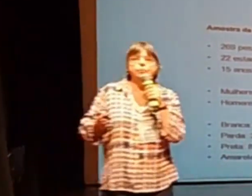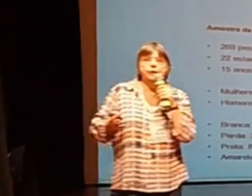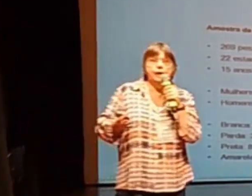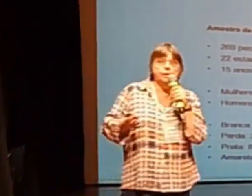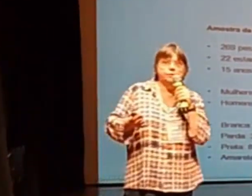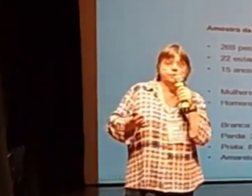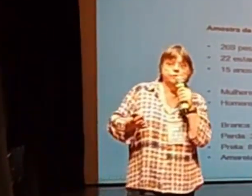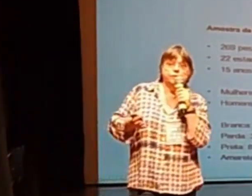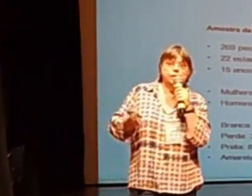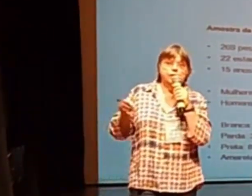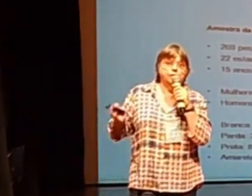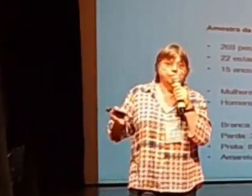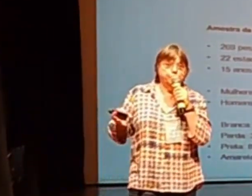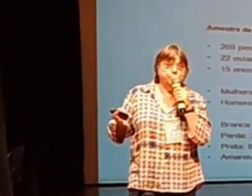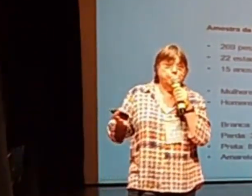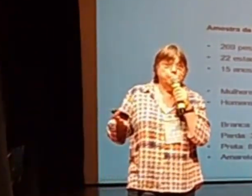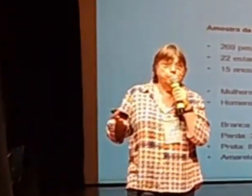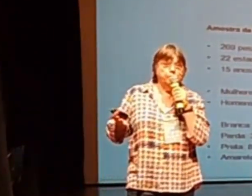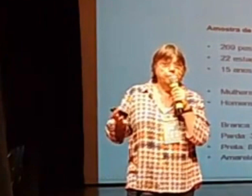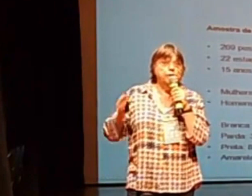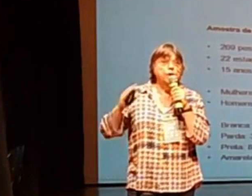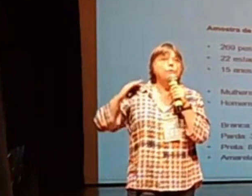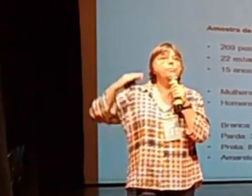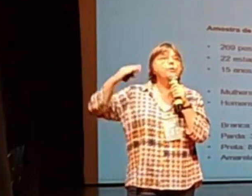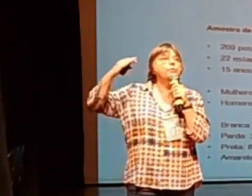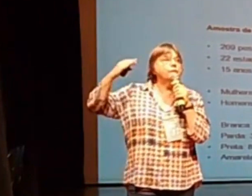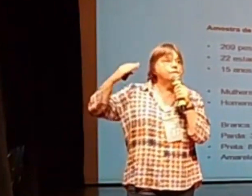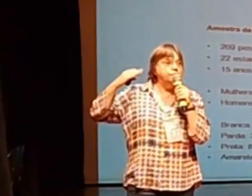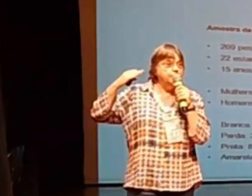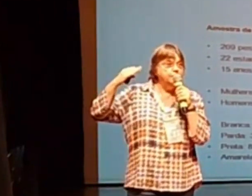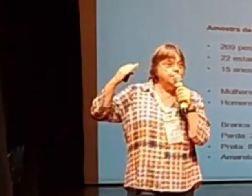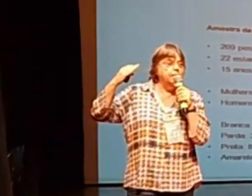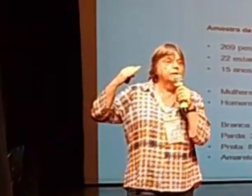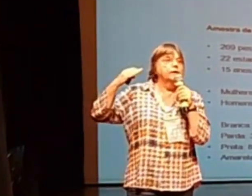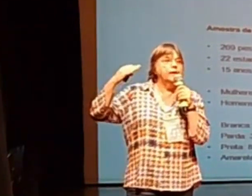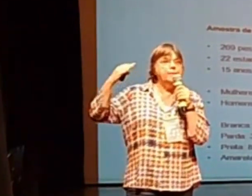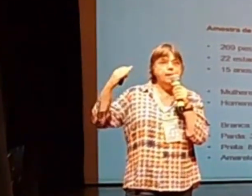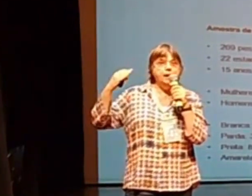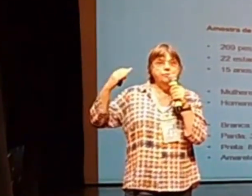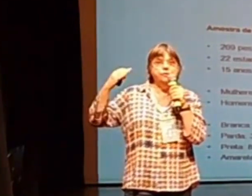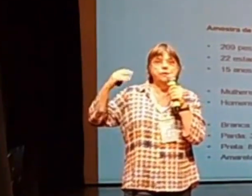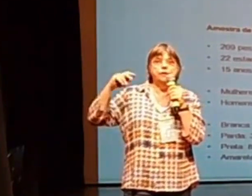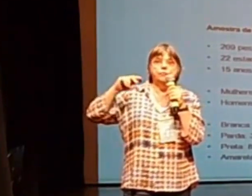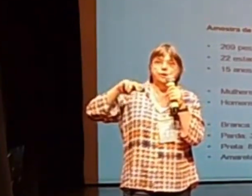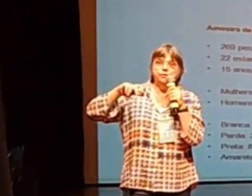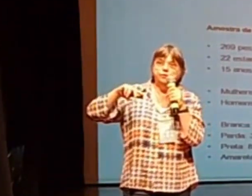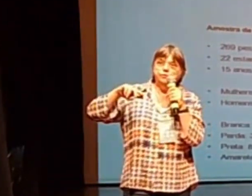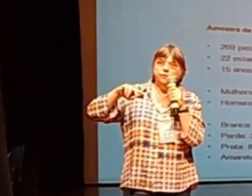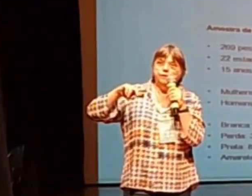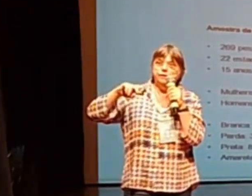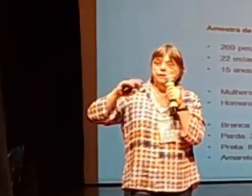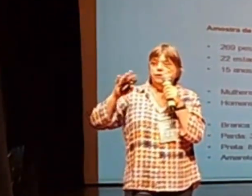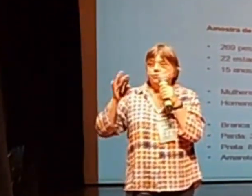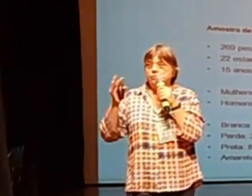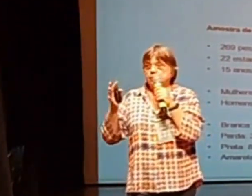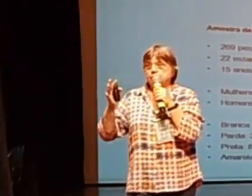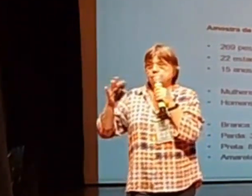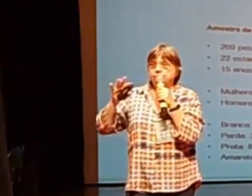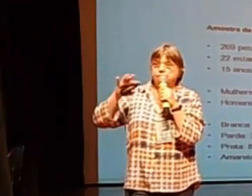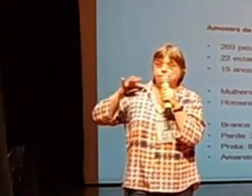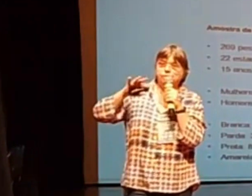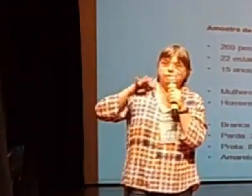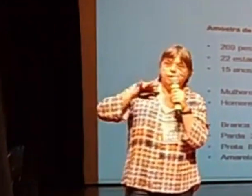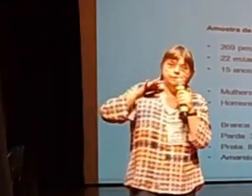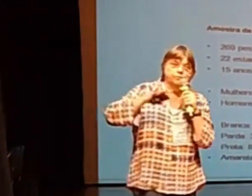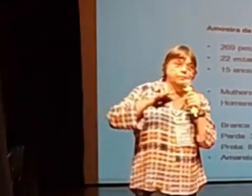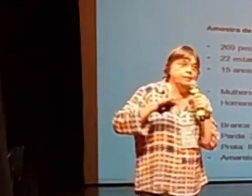91% eram mulheres e 9% homens. Um pouco acima da média, né, que a gente vê na literatura, que diz